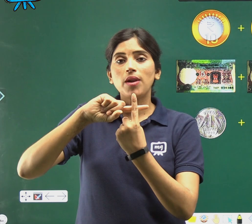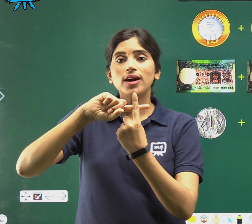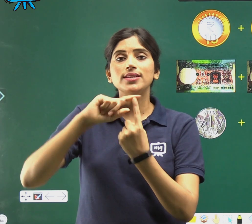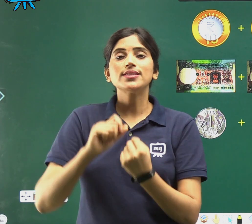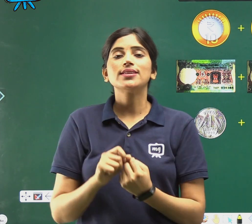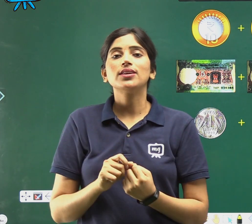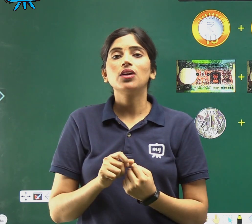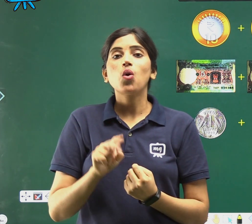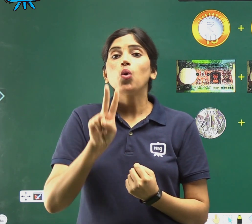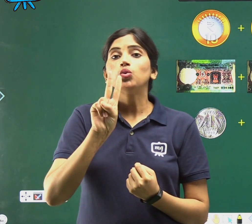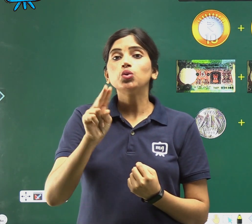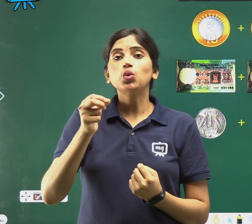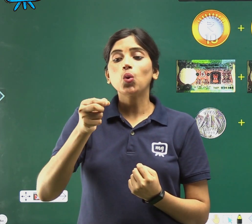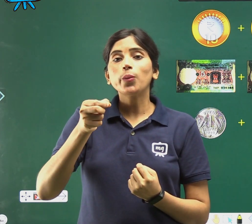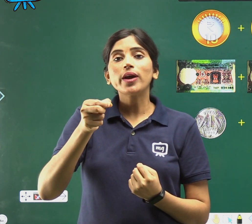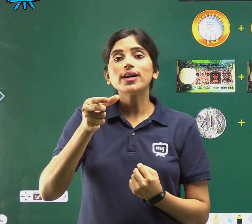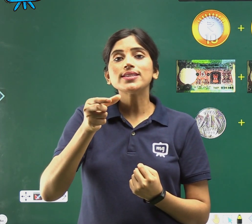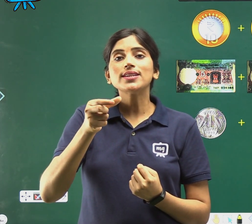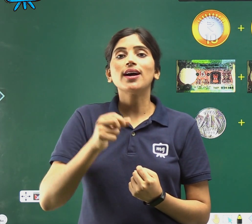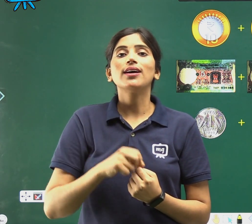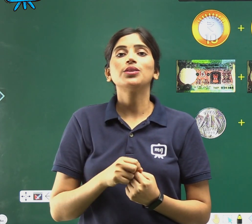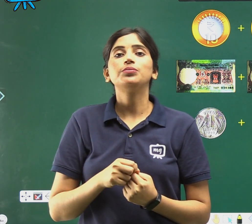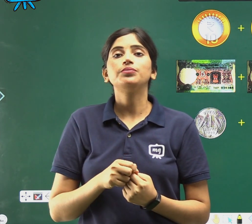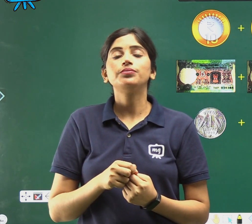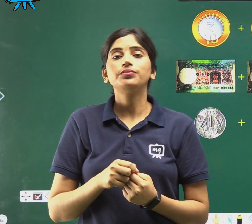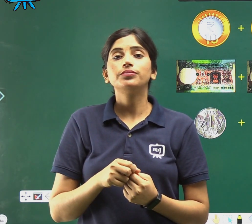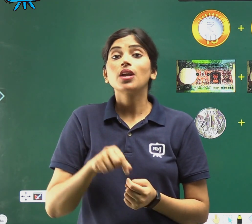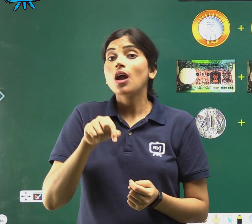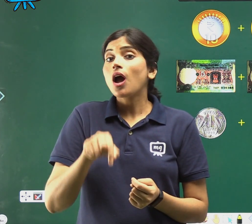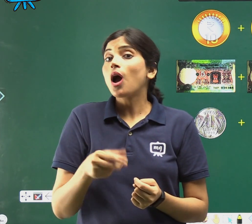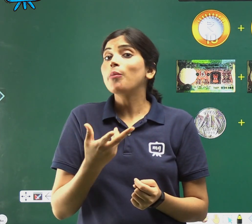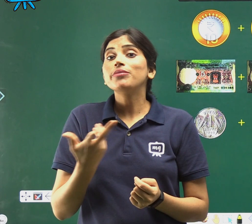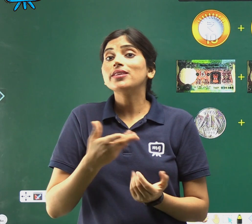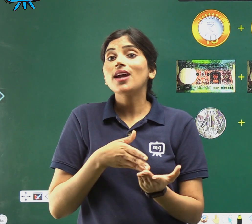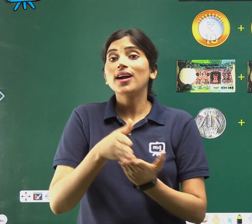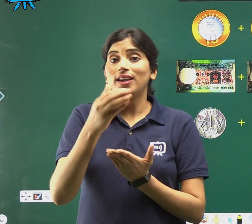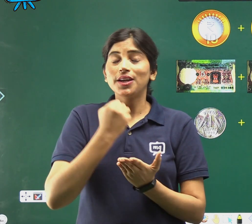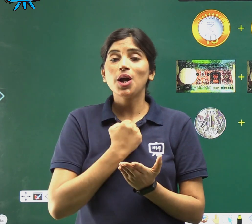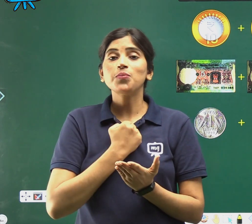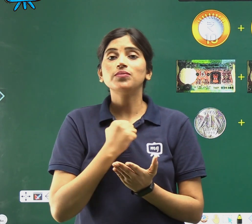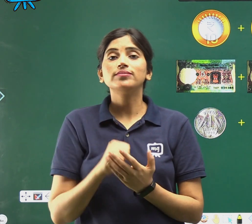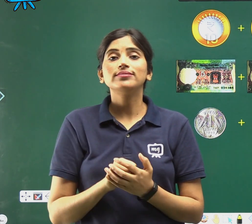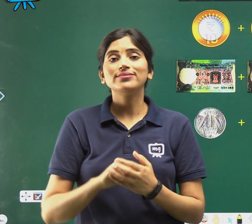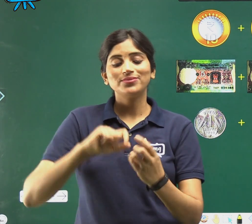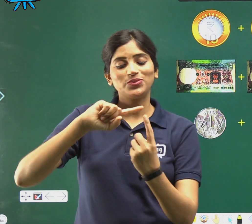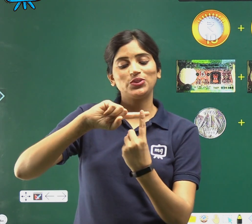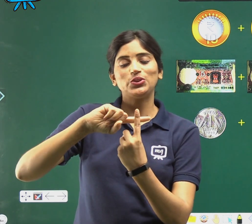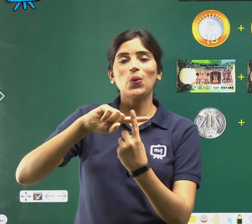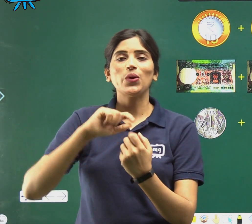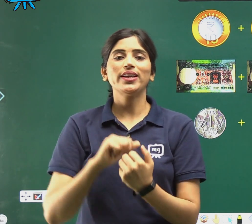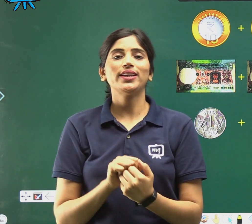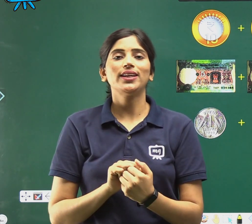प्लस 2 रुपए का सिक्का। अब क्या करेंगे बच्चों, हम